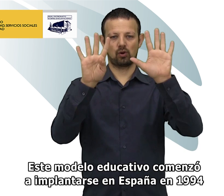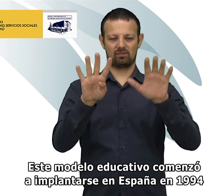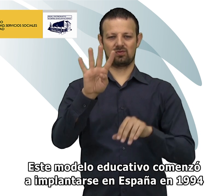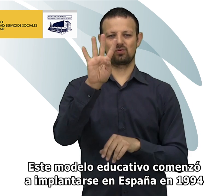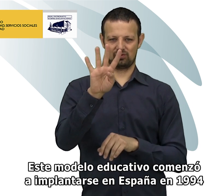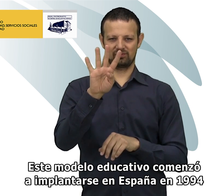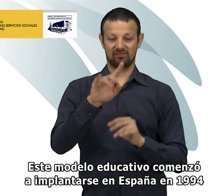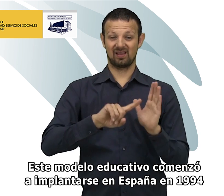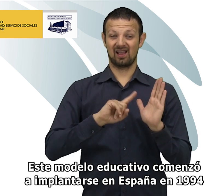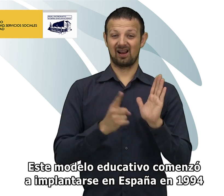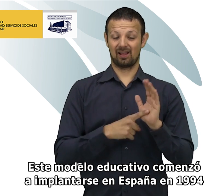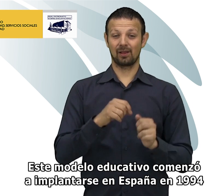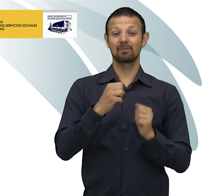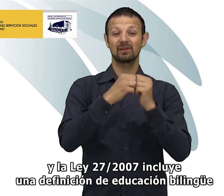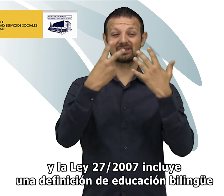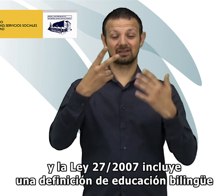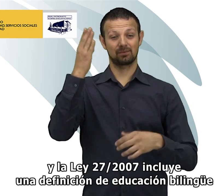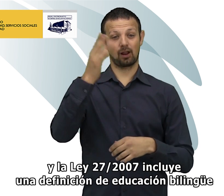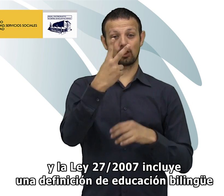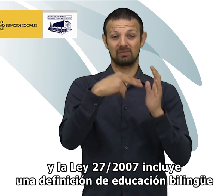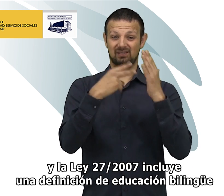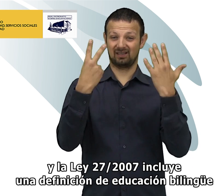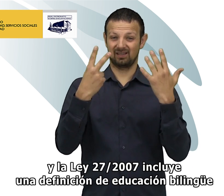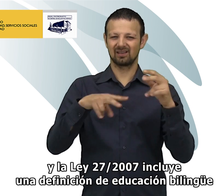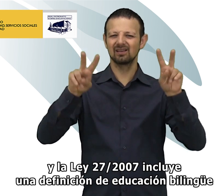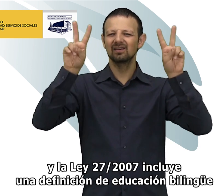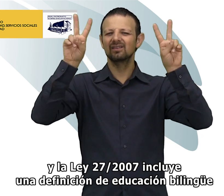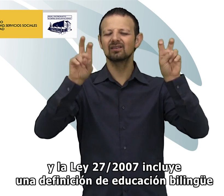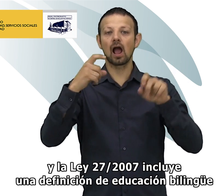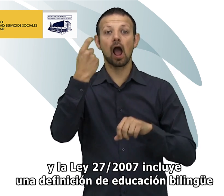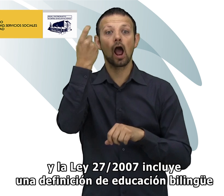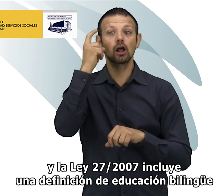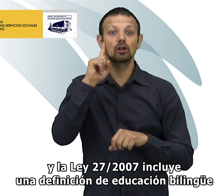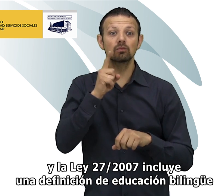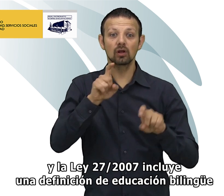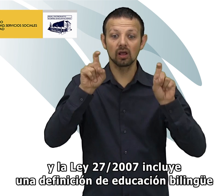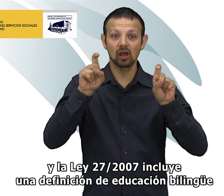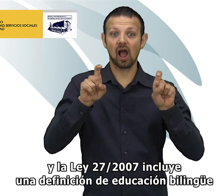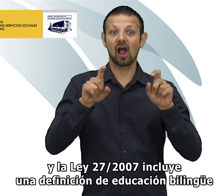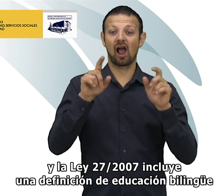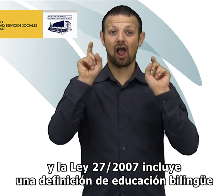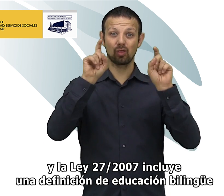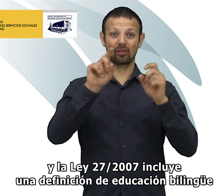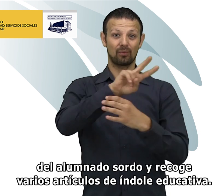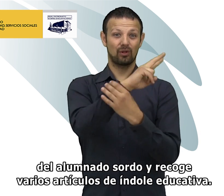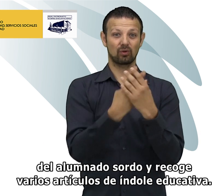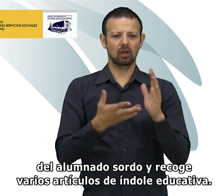27/2007 incluye una definición de educación bilingüe del alumnado sordo y recoge varios artículos de índole